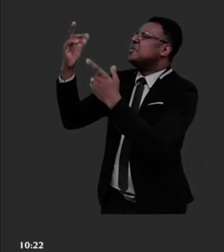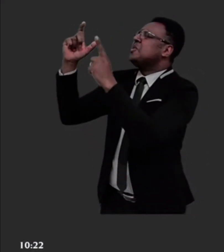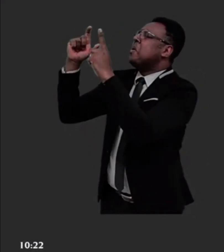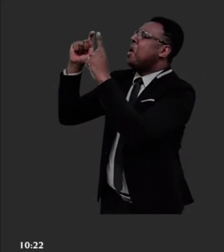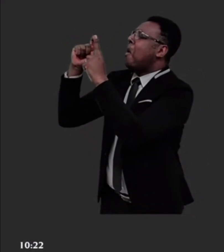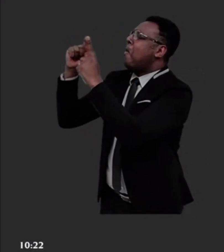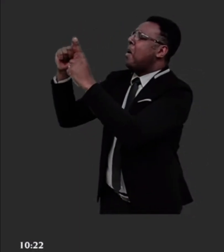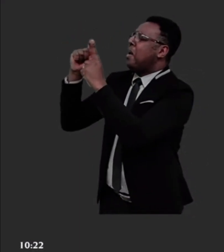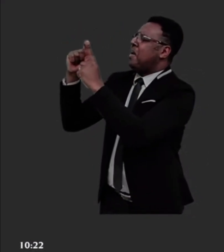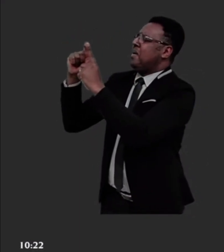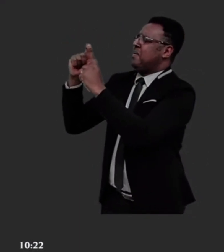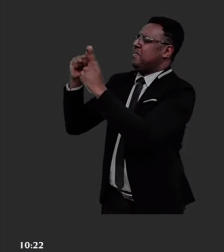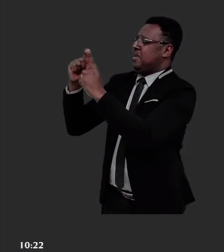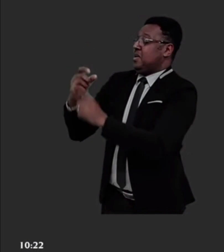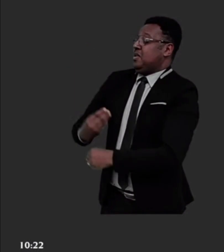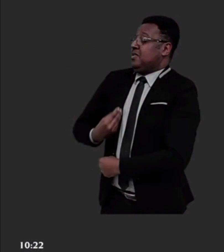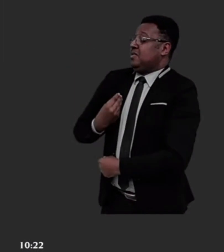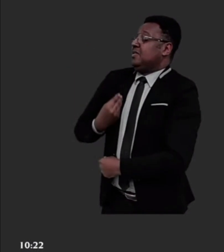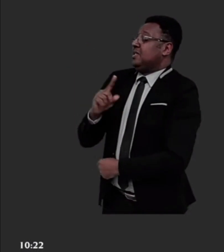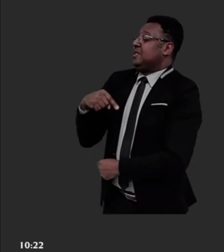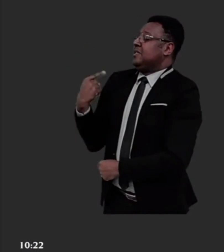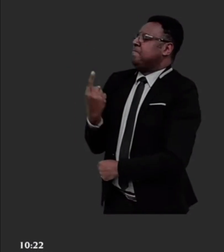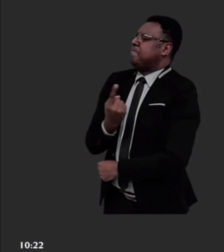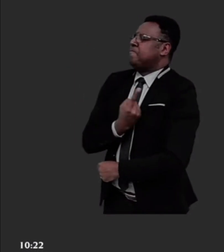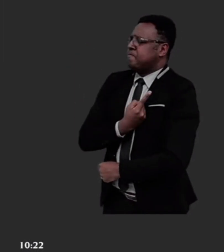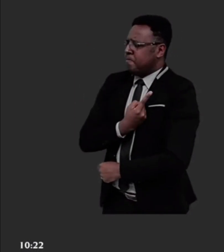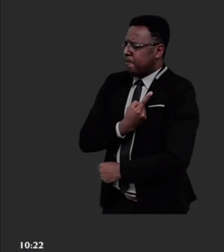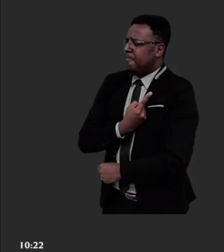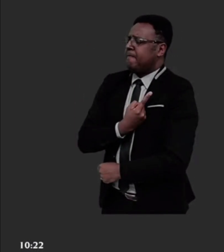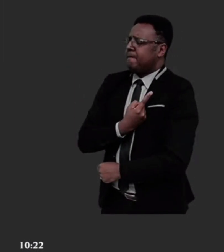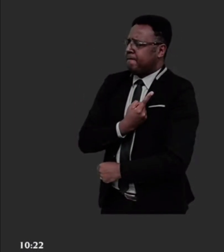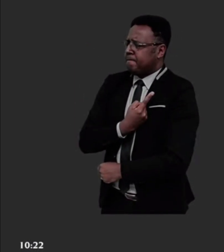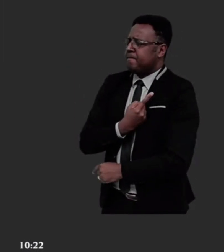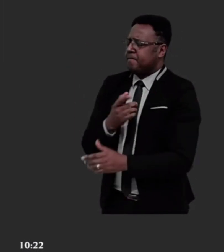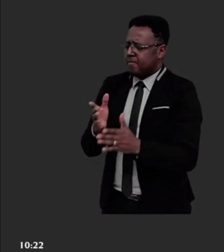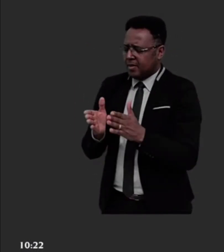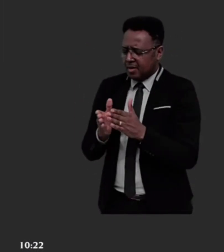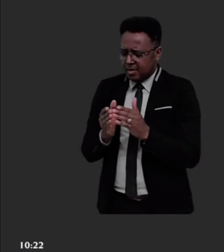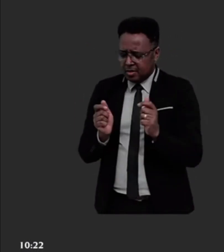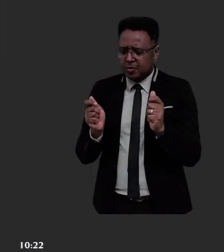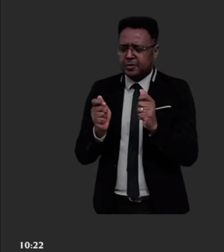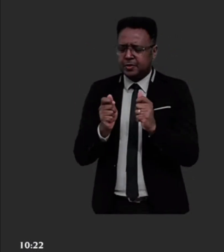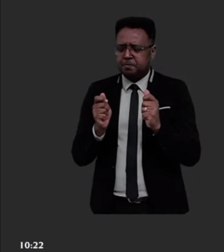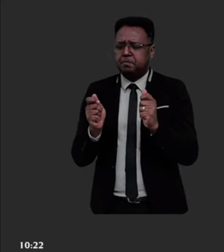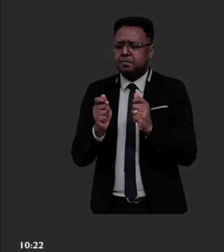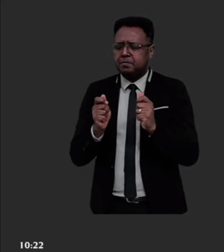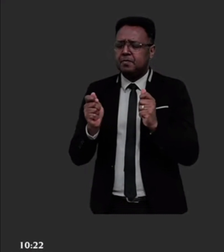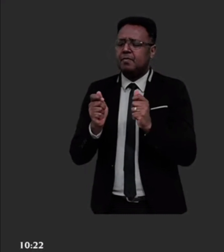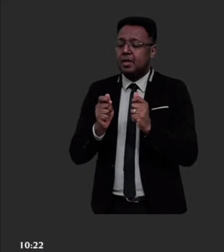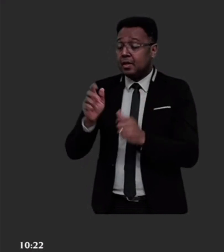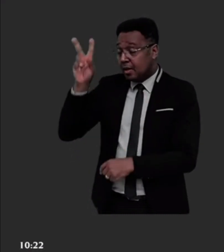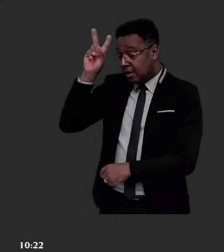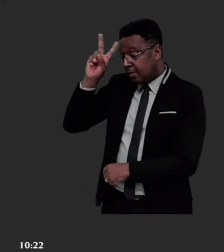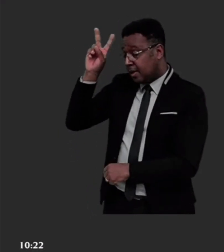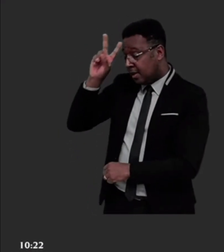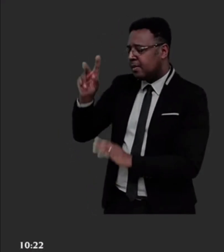na nossa vida, Senhor. Pai, ainda vem em mente de a te apresentarmos a Lorena,